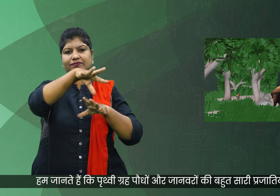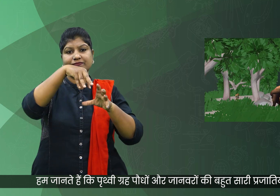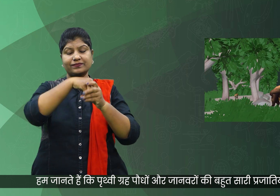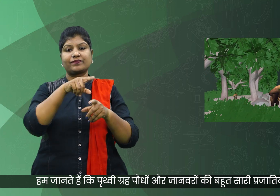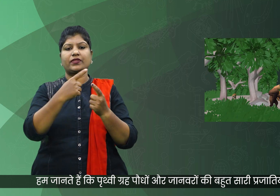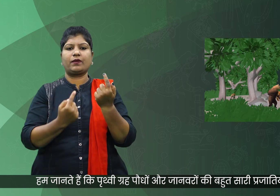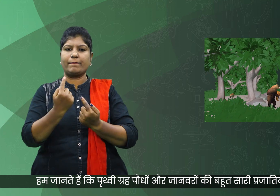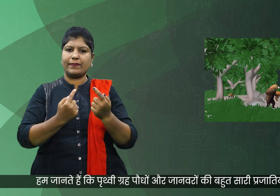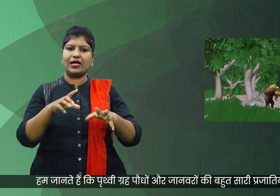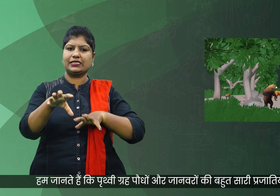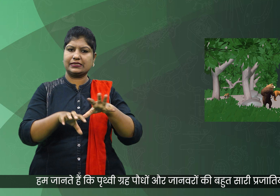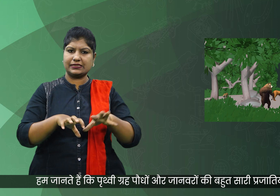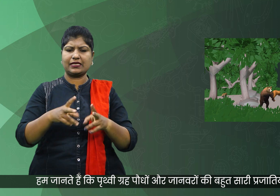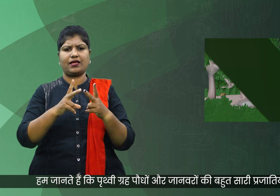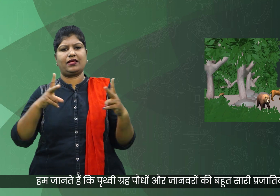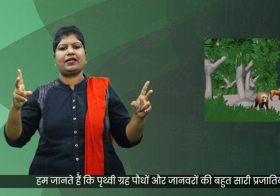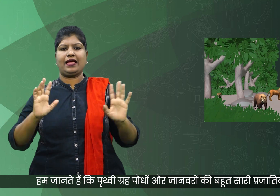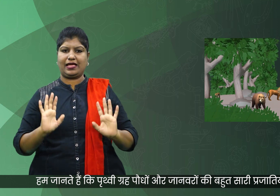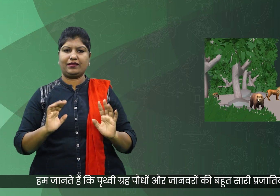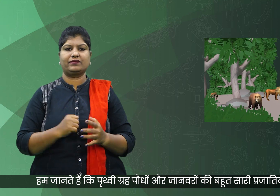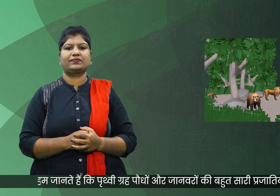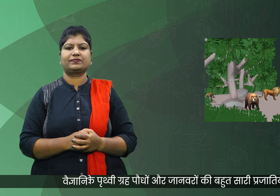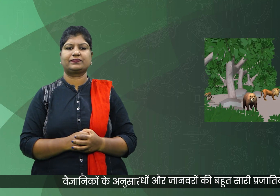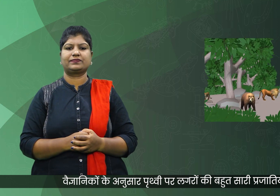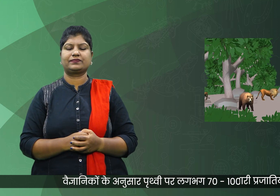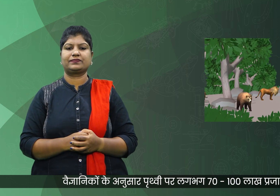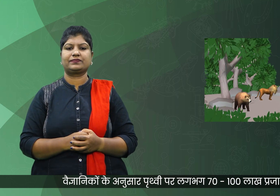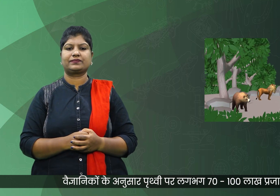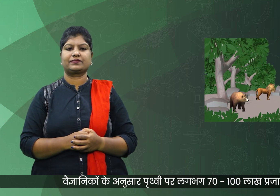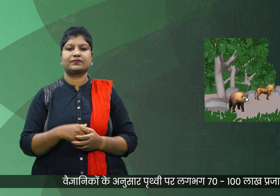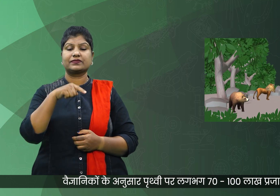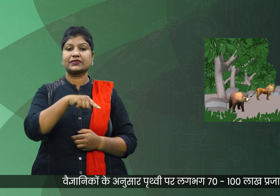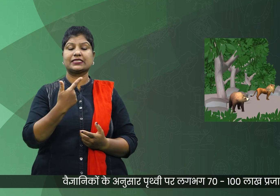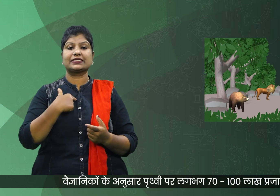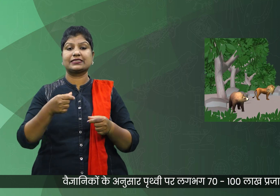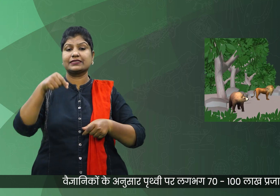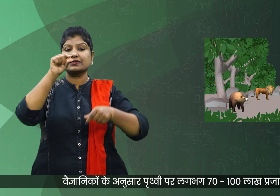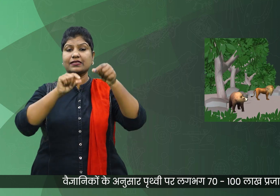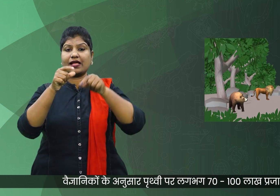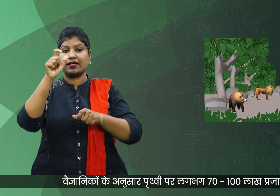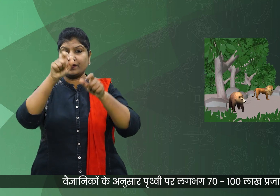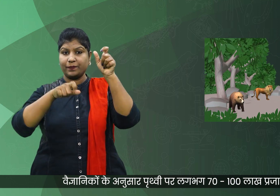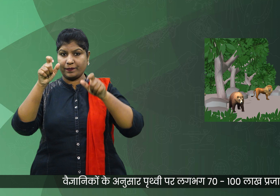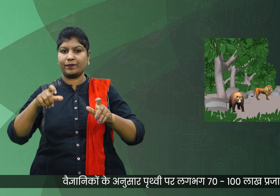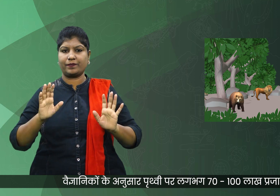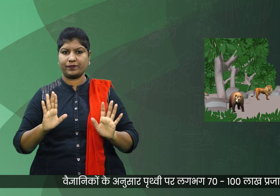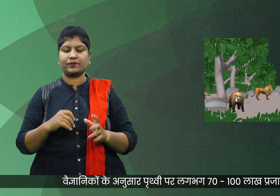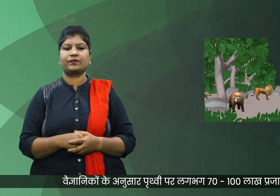बड़ा है। विज्ञानिकों के अनुसार पृत्वी पर लगभग सत्तर से